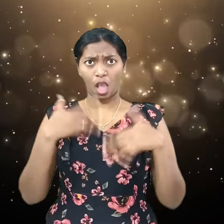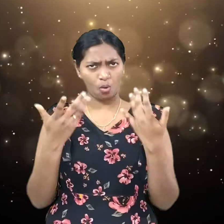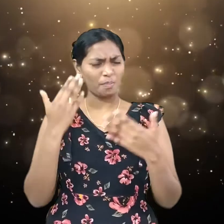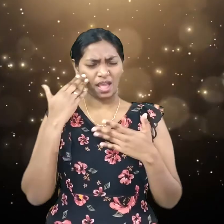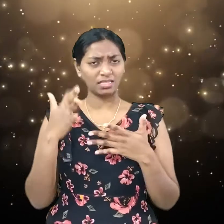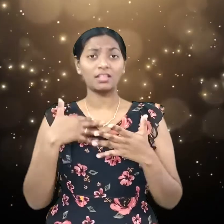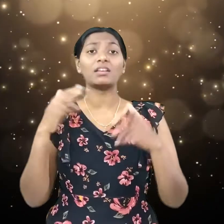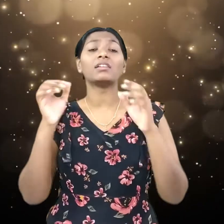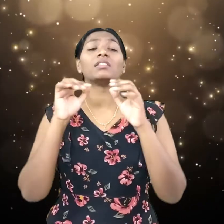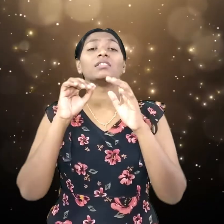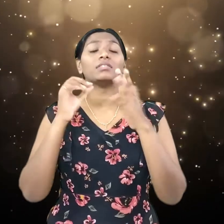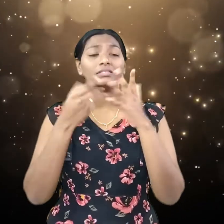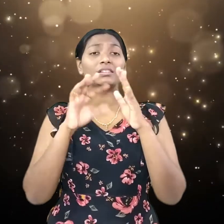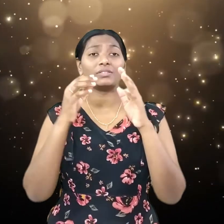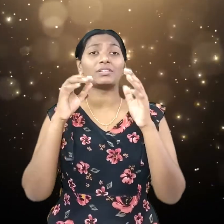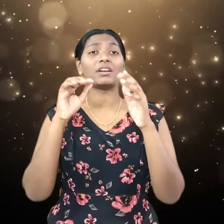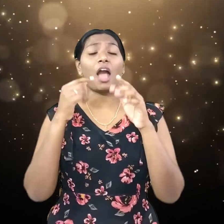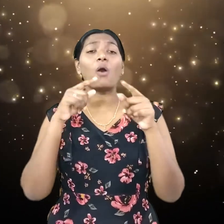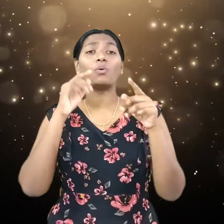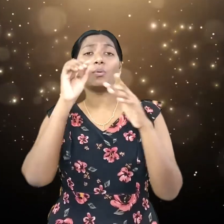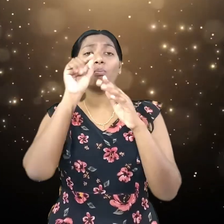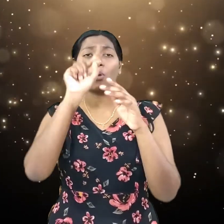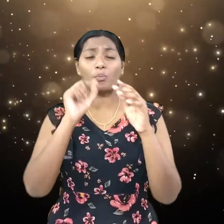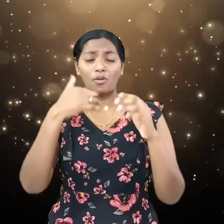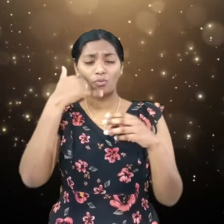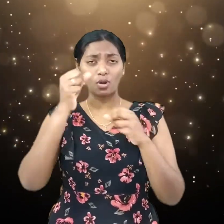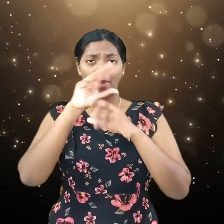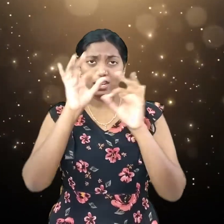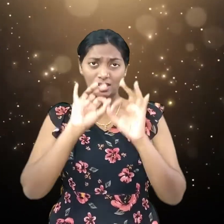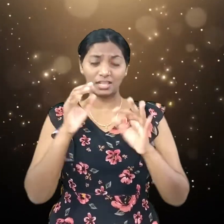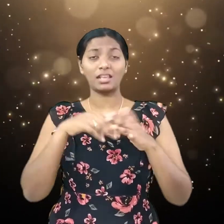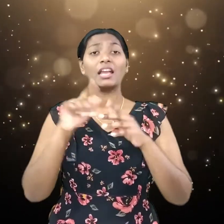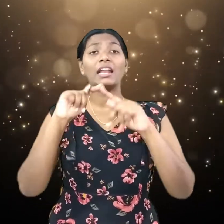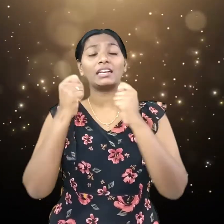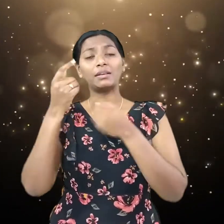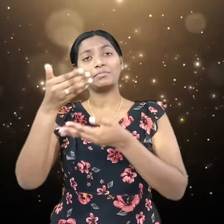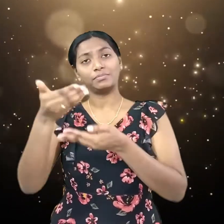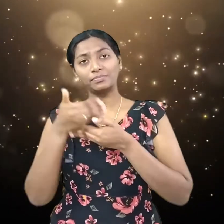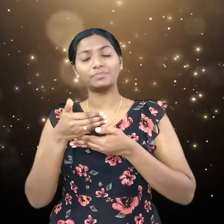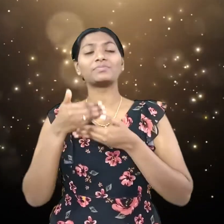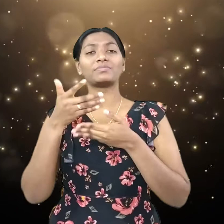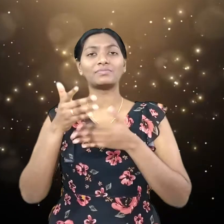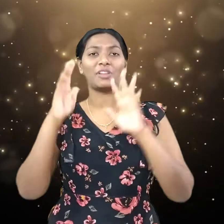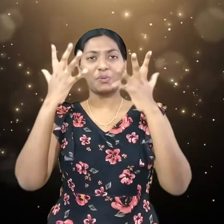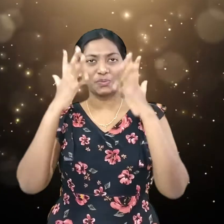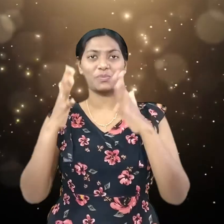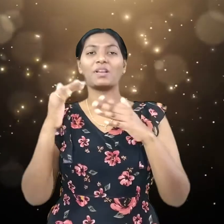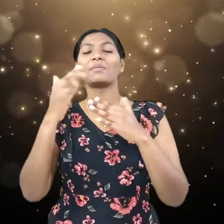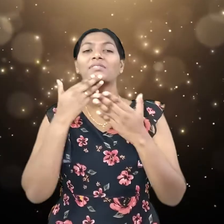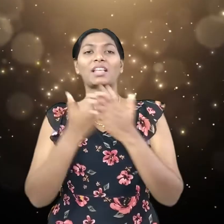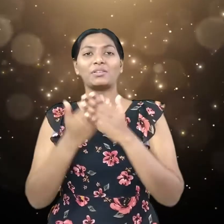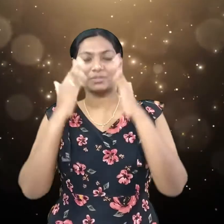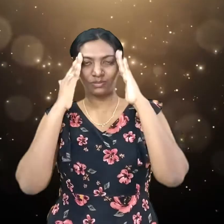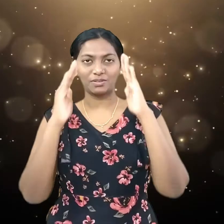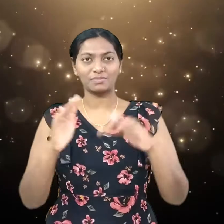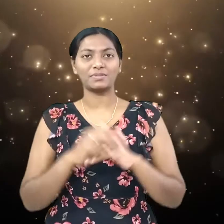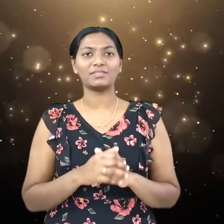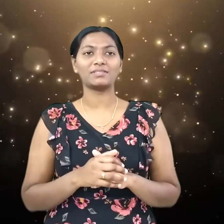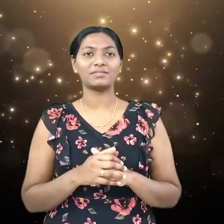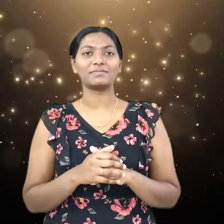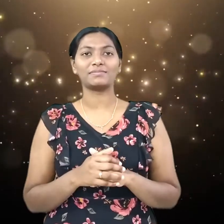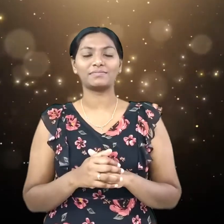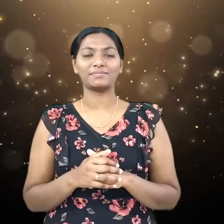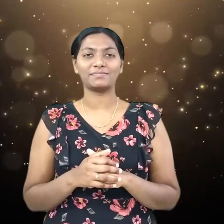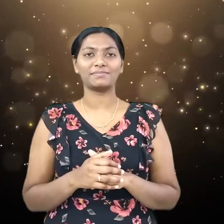करता है। हमारी डिटेल स्क्रीन पर है, और हम अपनी क्वायर का स्वागत करेंगे, उनका जोर से ताली बजा के। थैंक यू वेरी मच, गॉड ब्लेस।